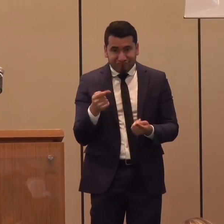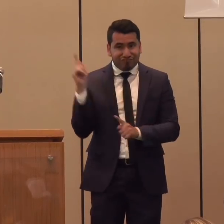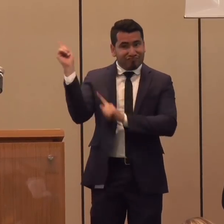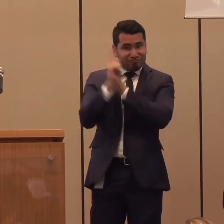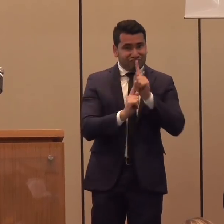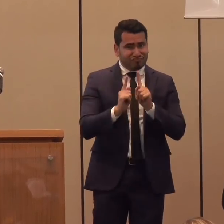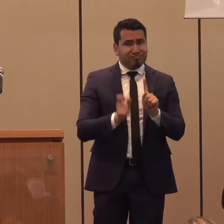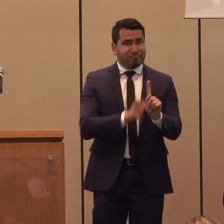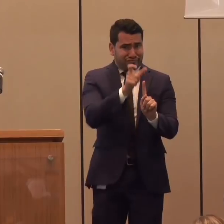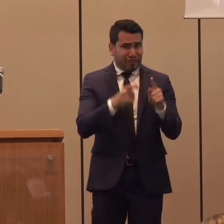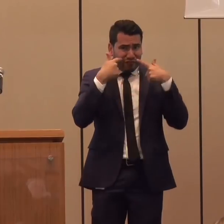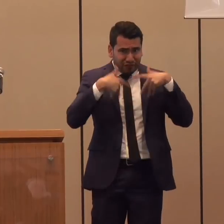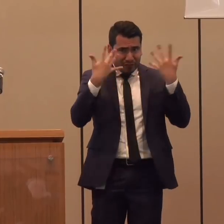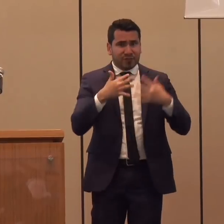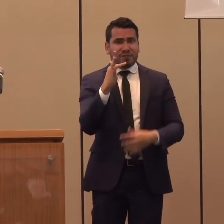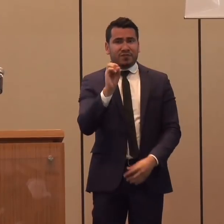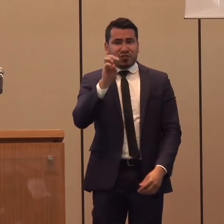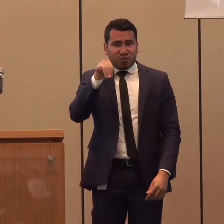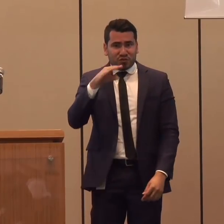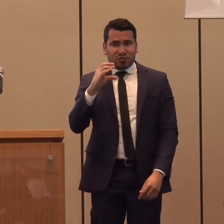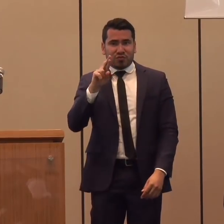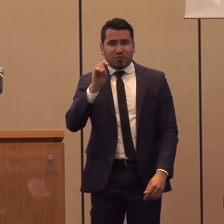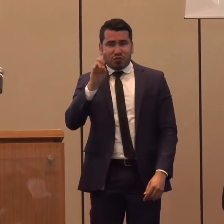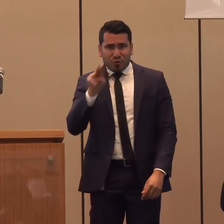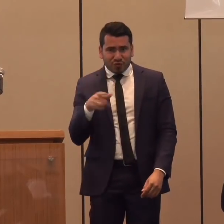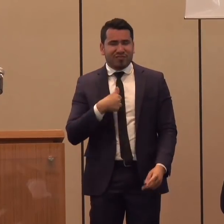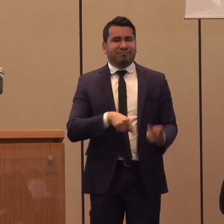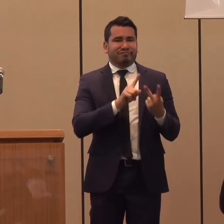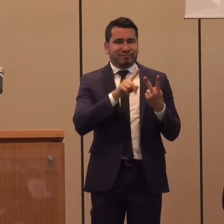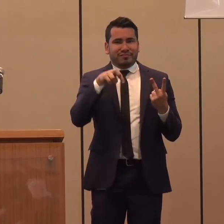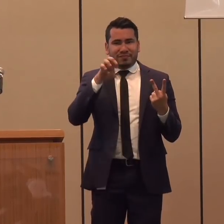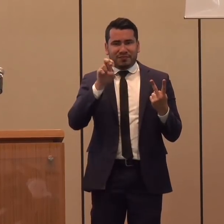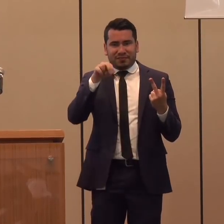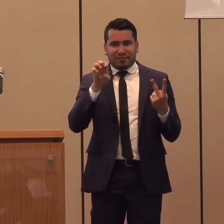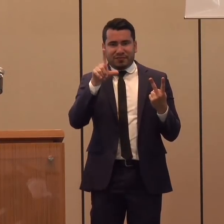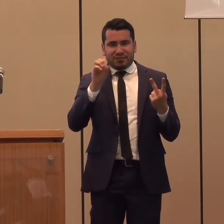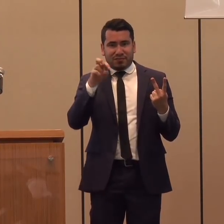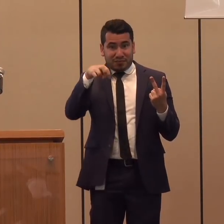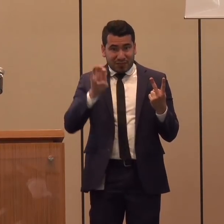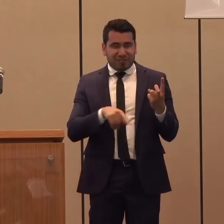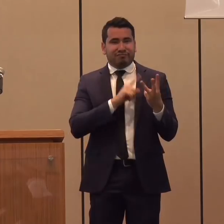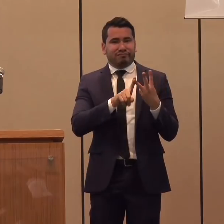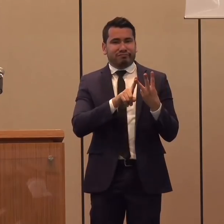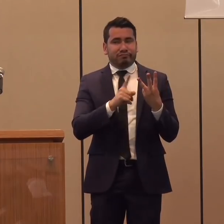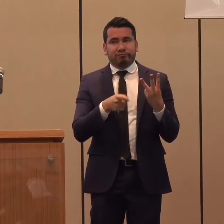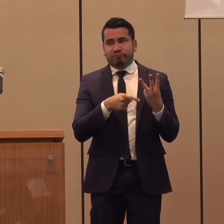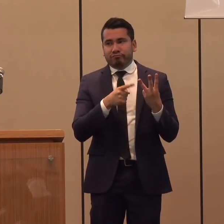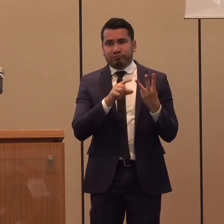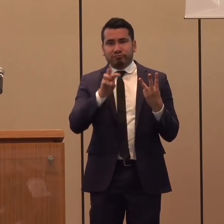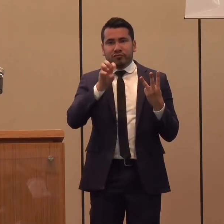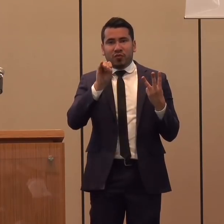como tom cruise como javier bardem y penélope cruz también como